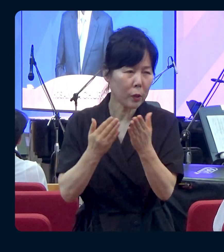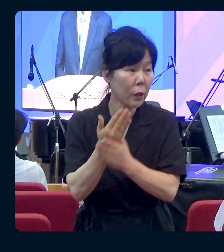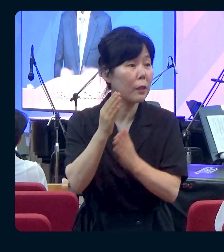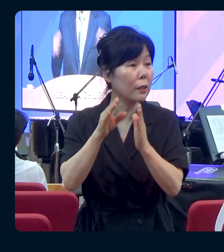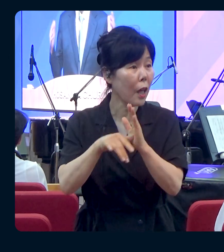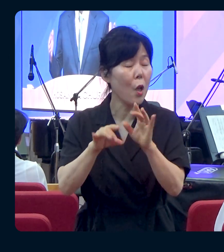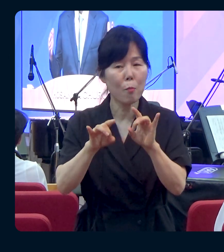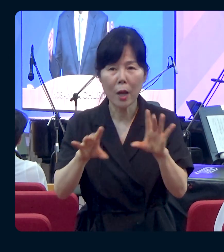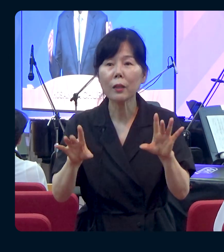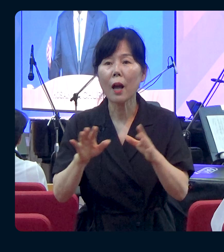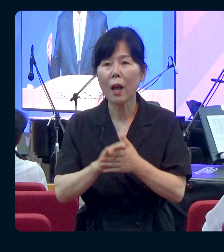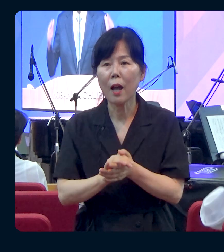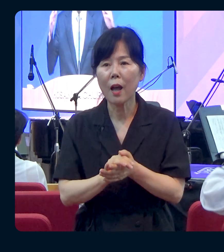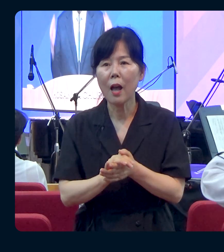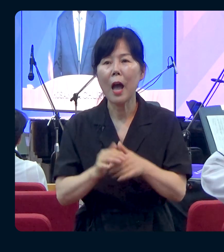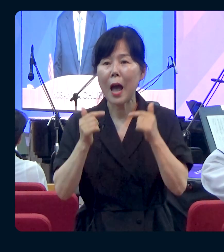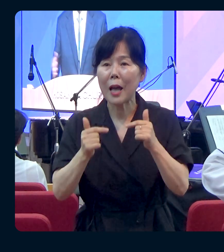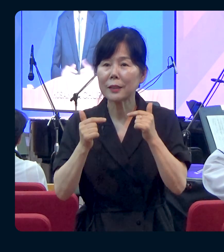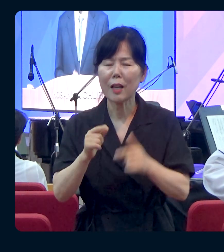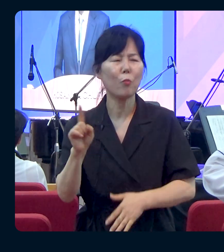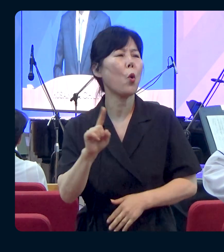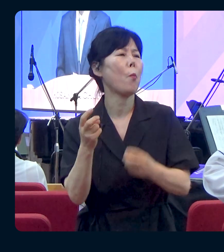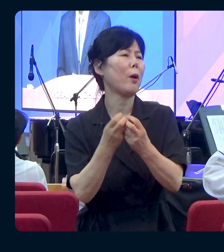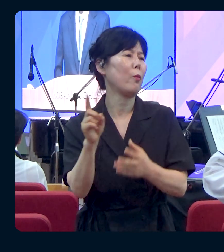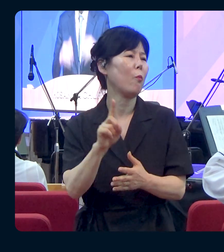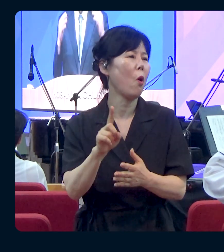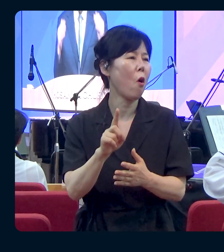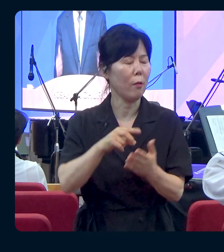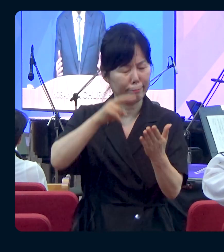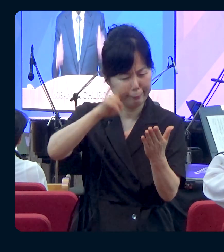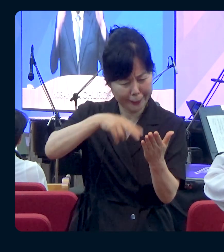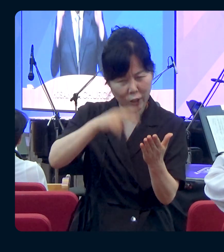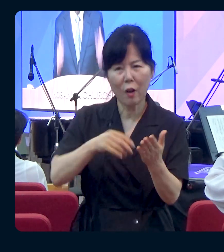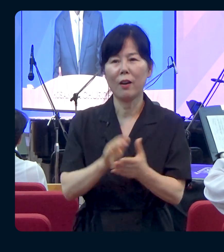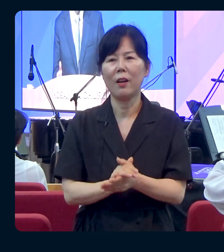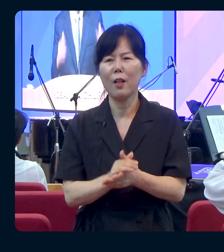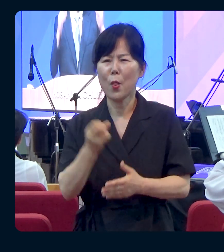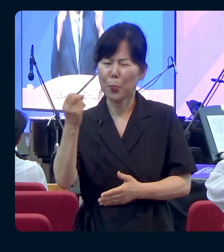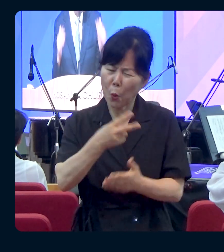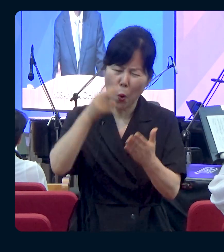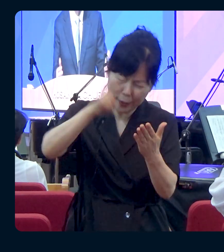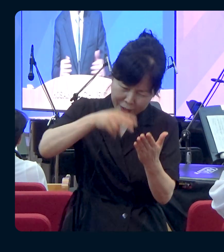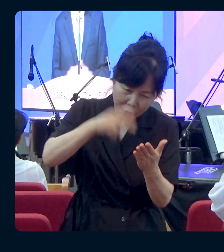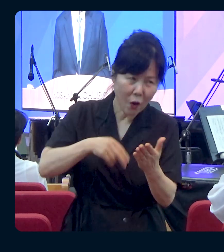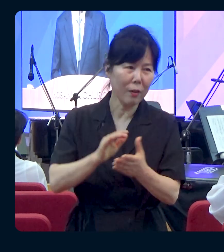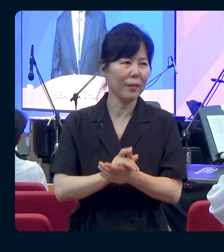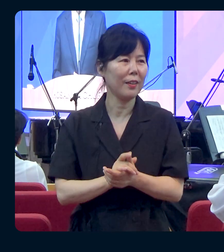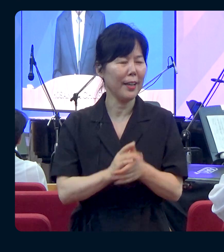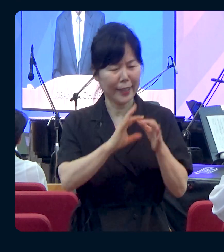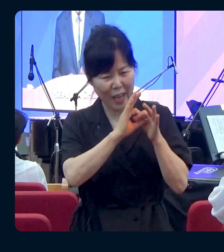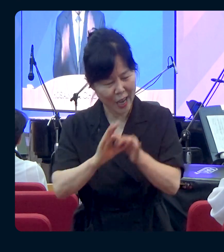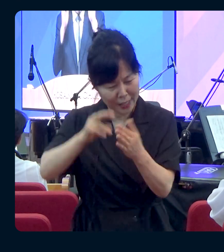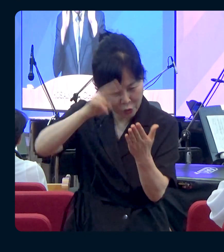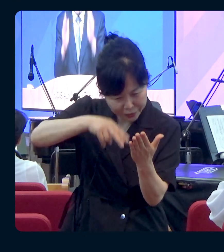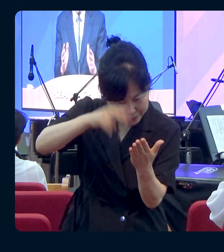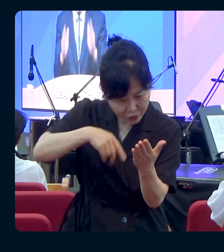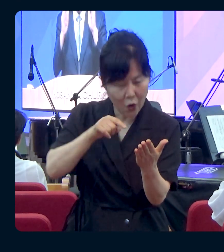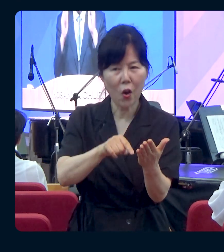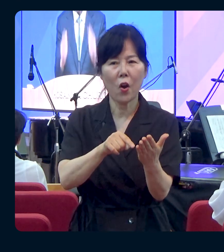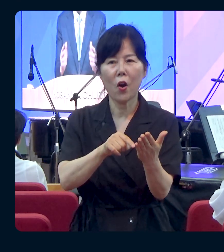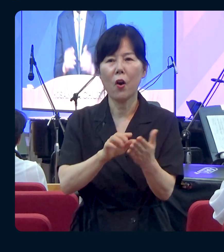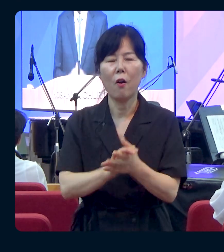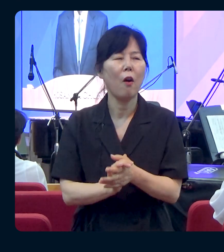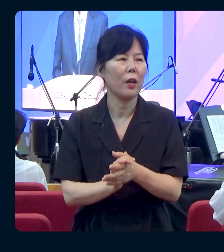것처럼 일단 먼저 성경을 읽기 시작했습니다. 주신 본문을 읽고 또 읽으면서, 그러면서